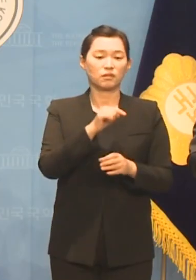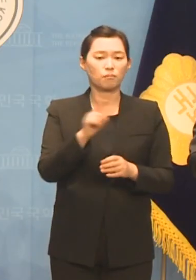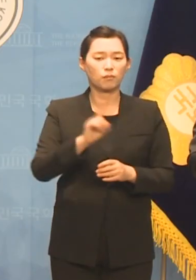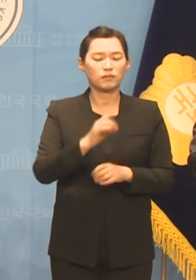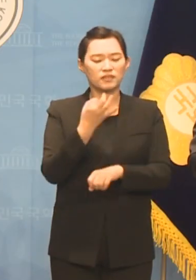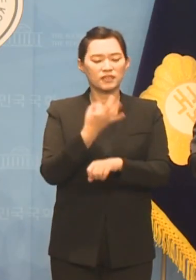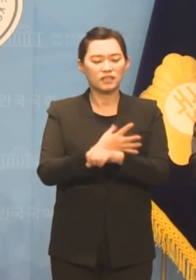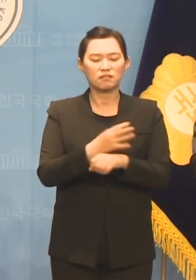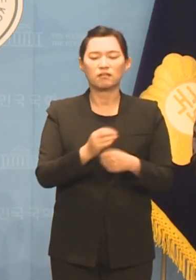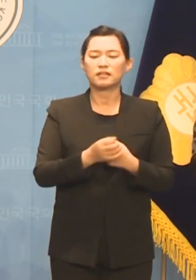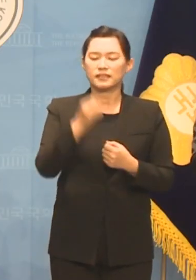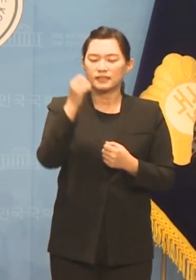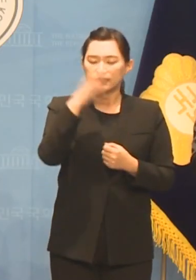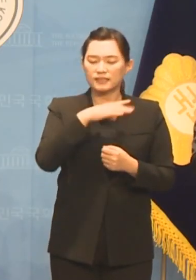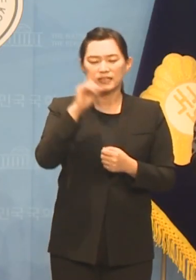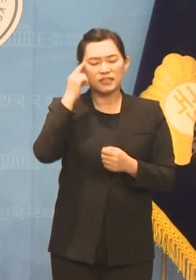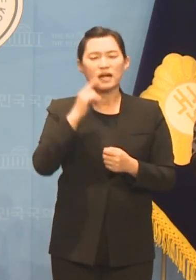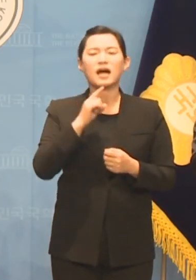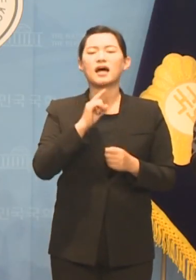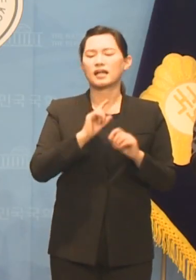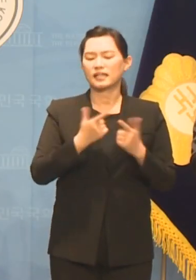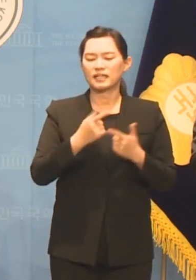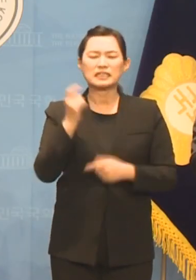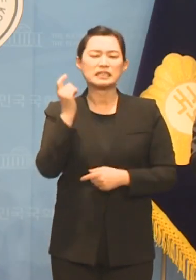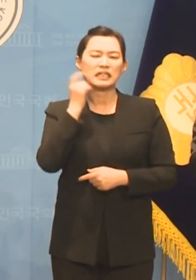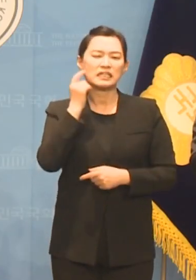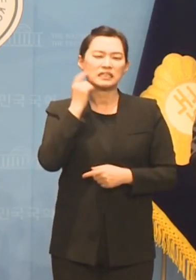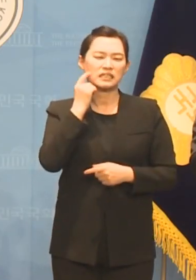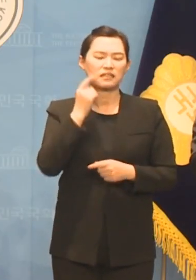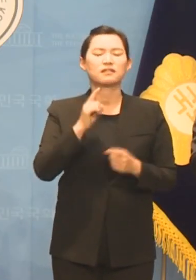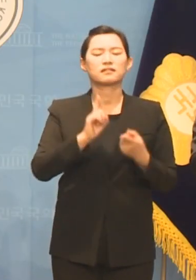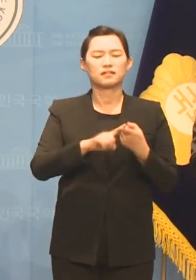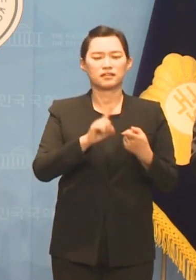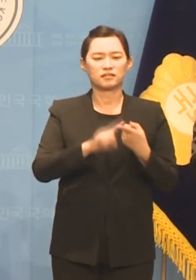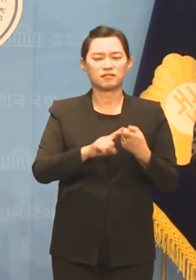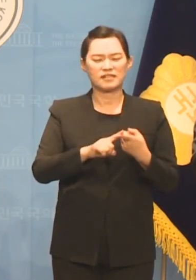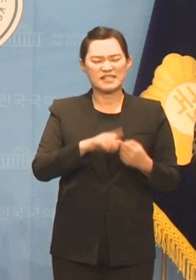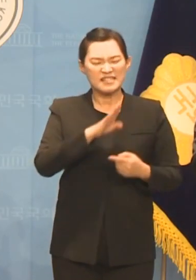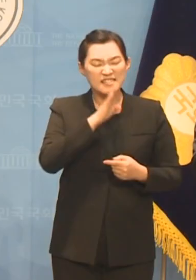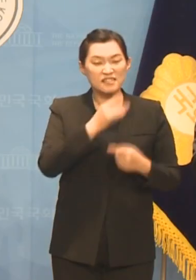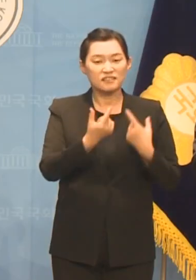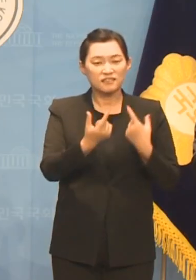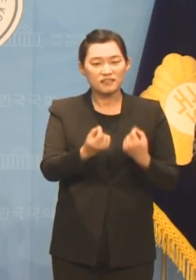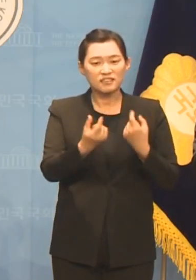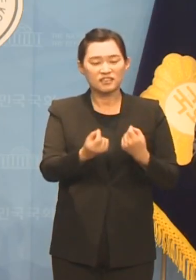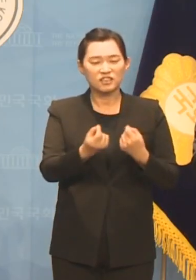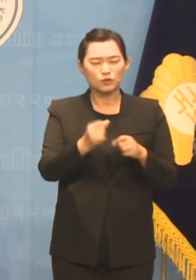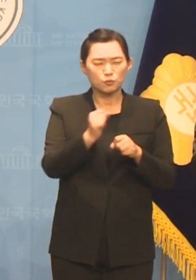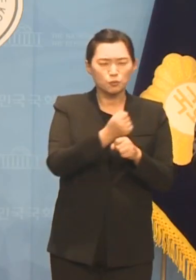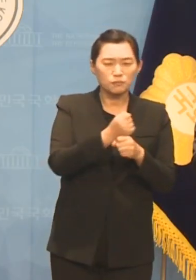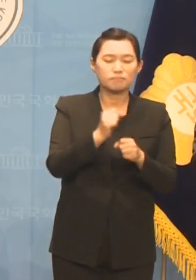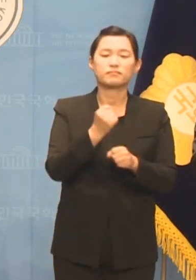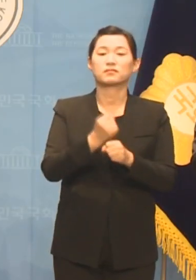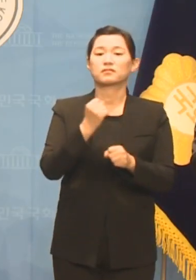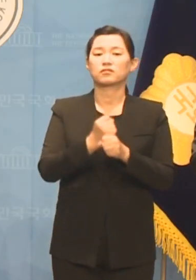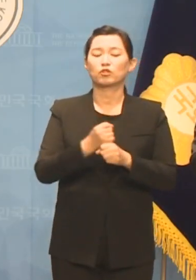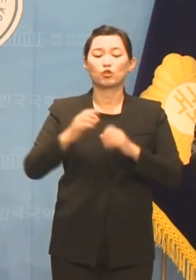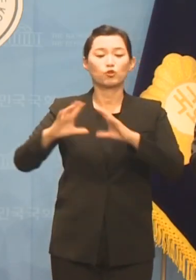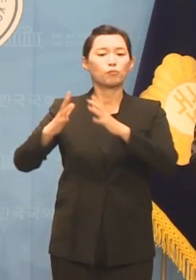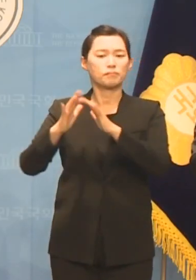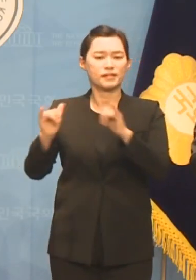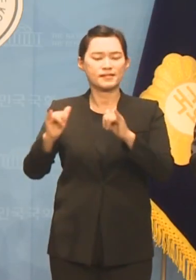단순한 의견 표명이 아니라 근거 없는 허위 사실을 사실처럼 조작하여